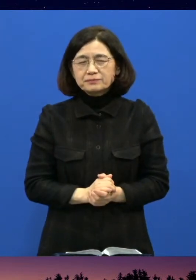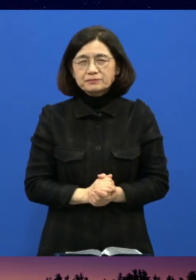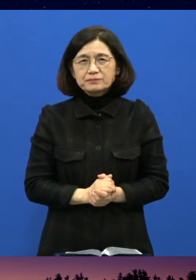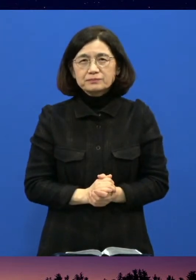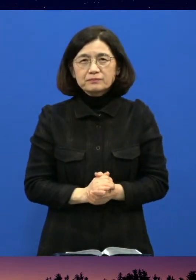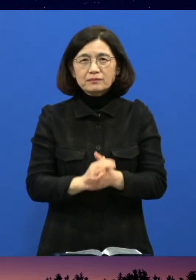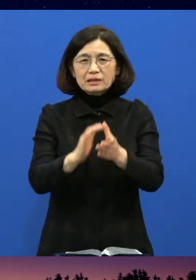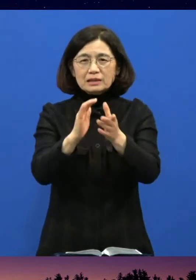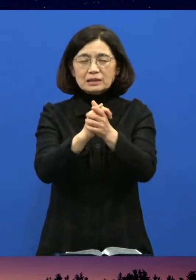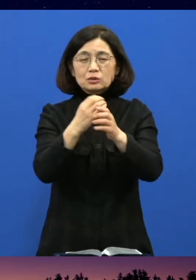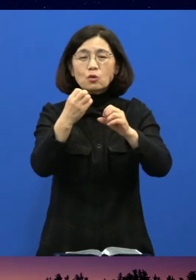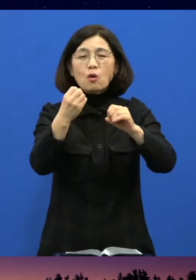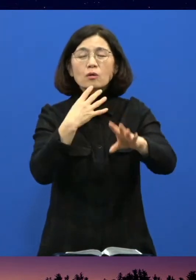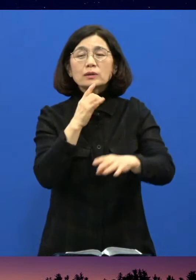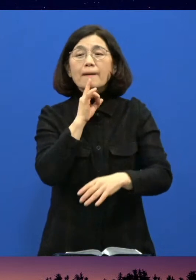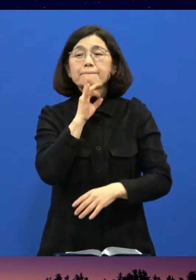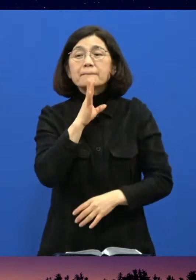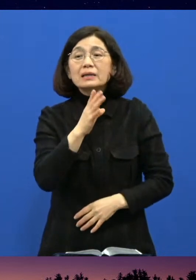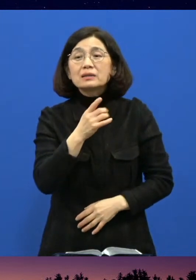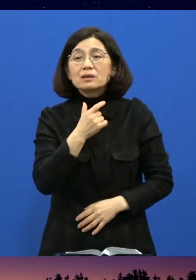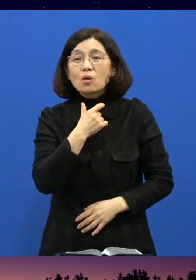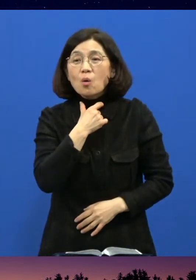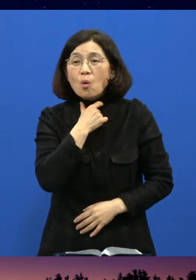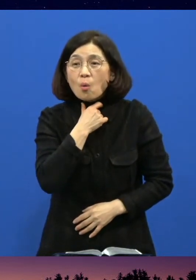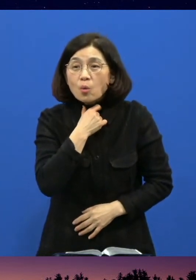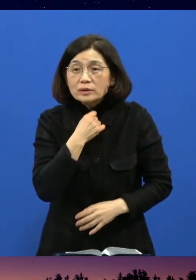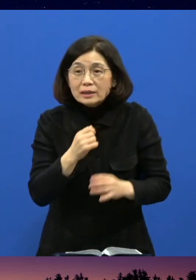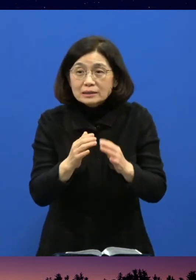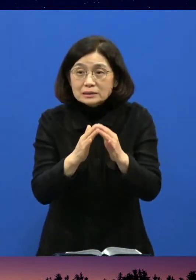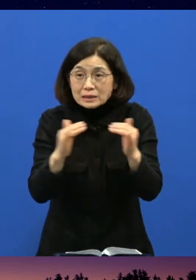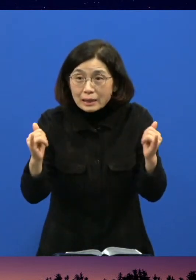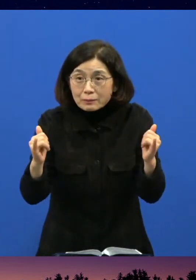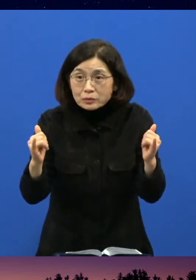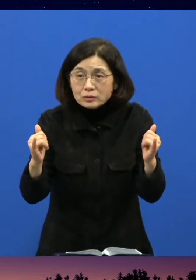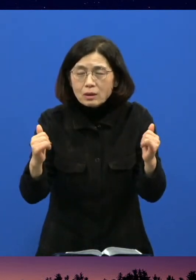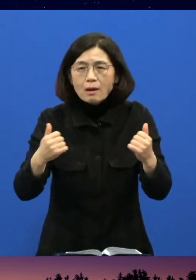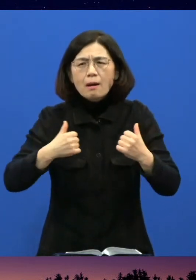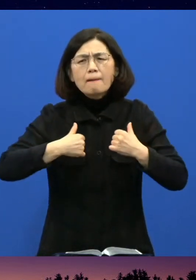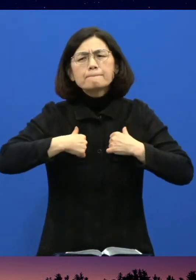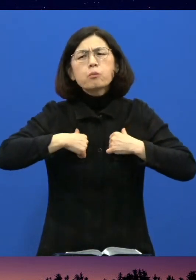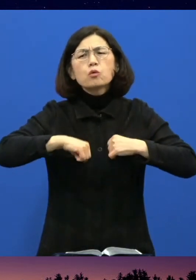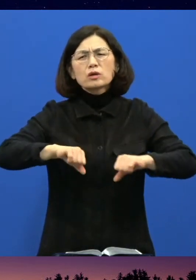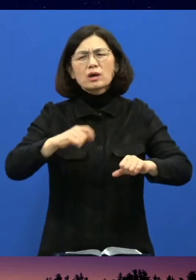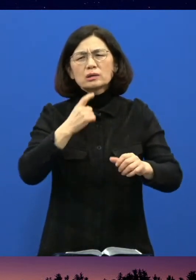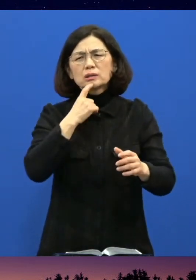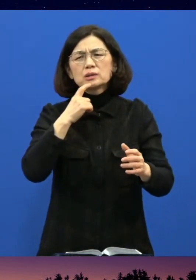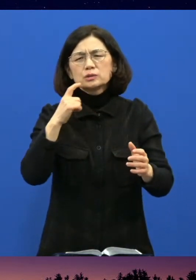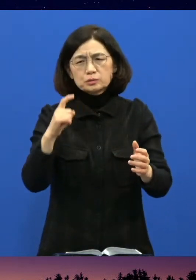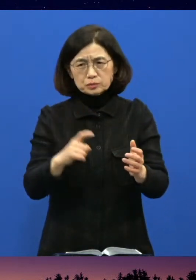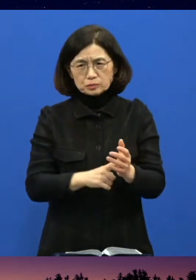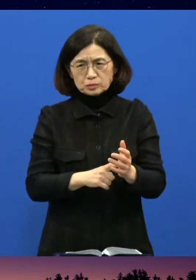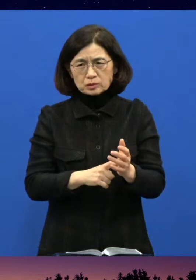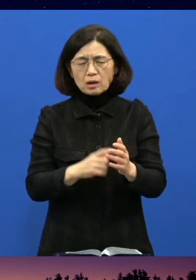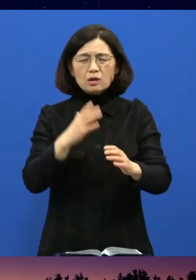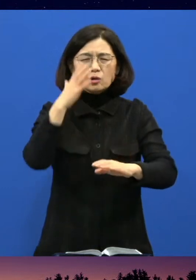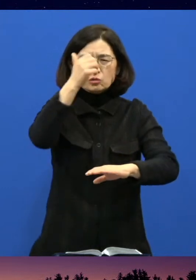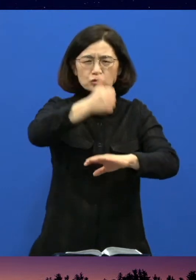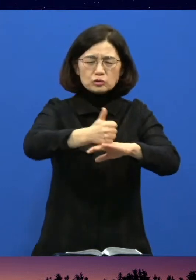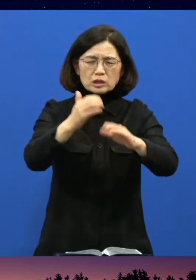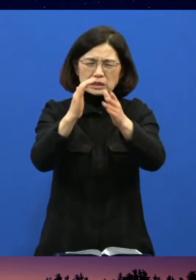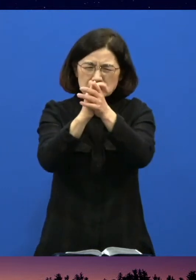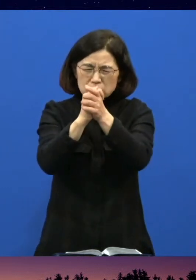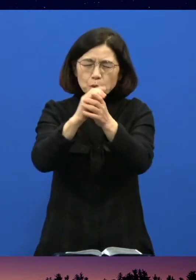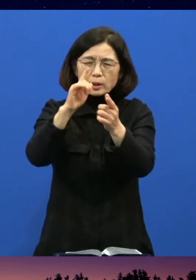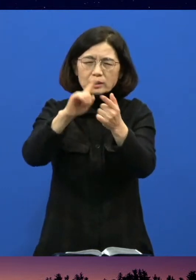기도 응답만 구하다가 응답되지 않는다고 포기해버린다면 그런 기도가 뭔지를 알지 못하는 사람.